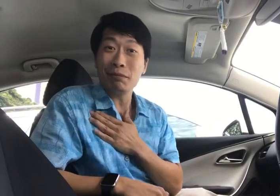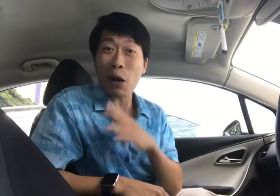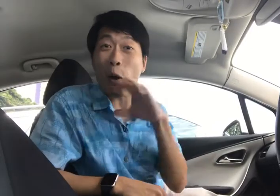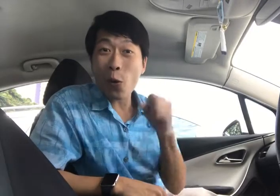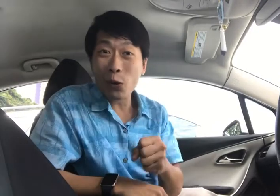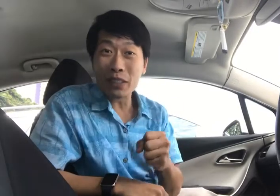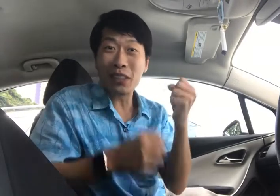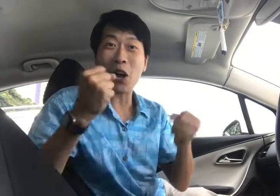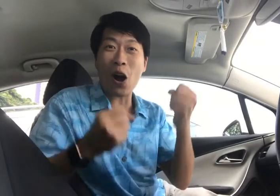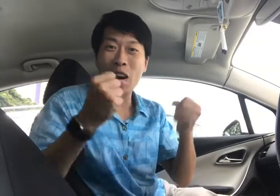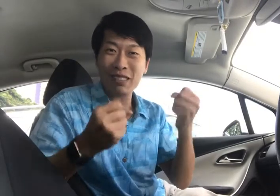My old car